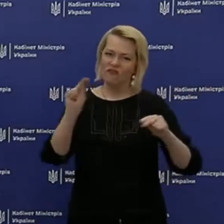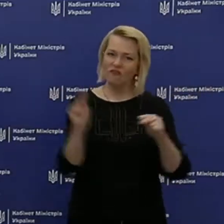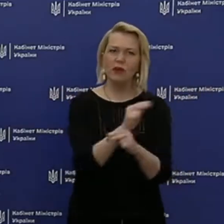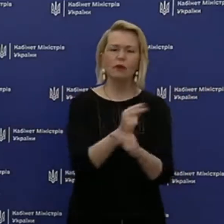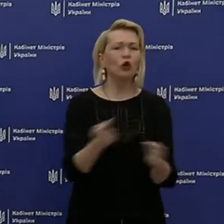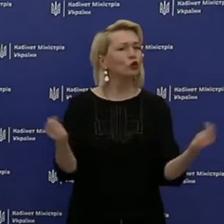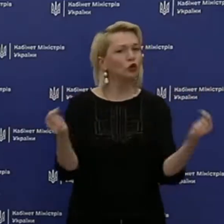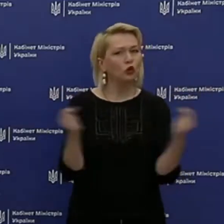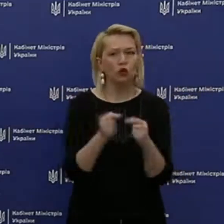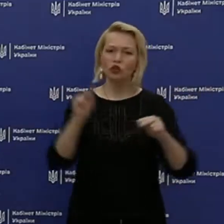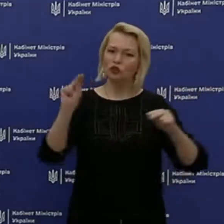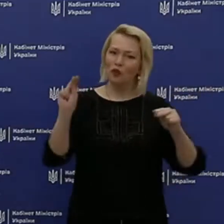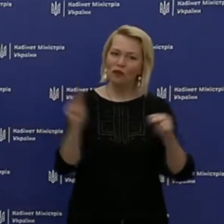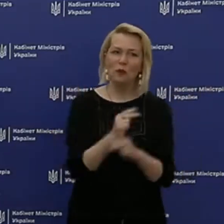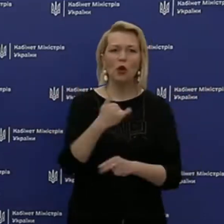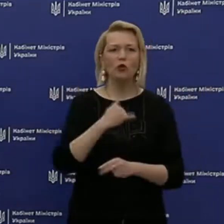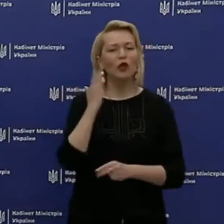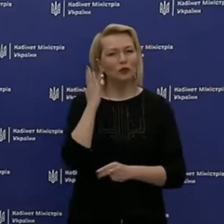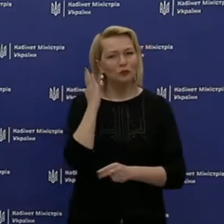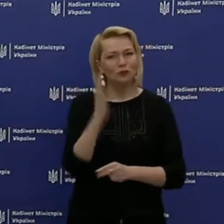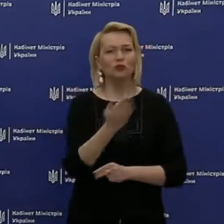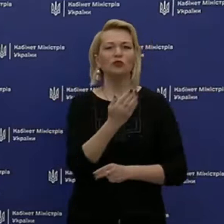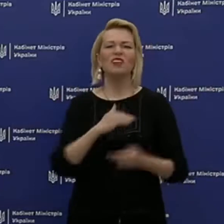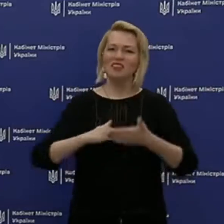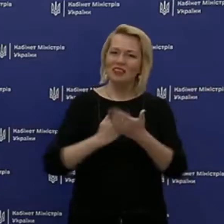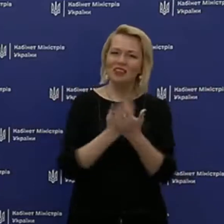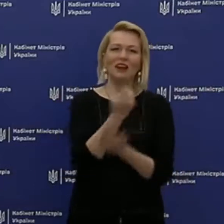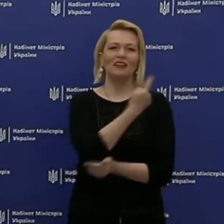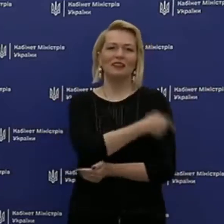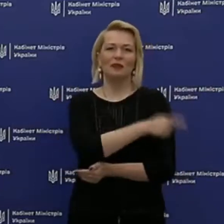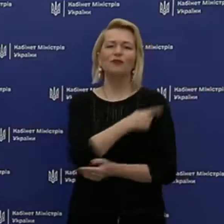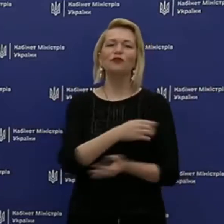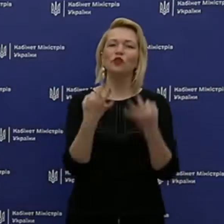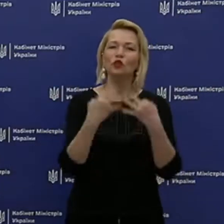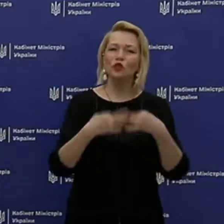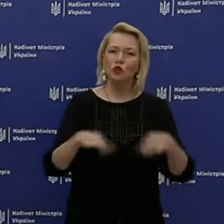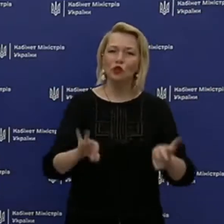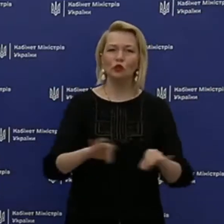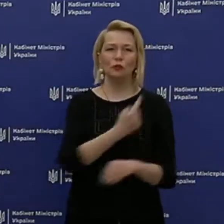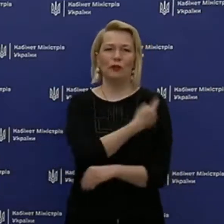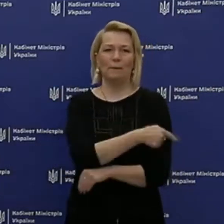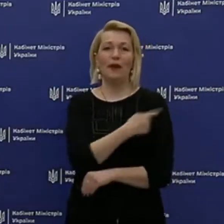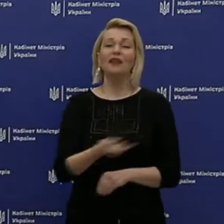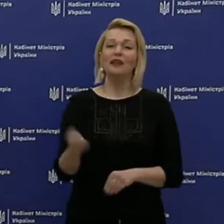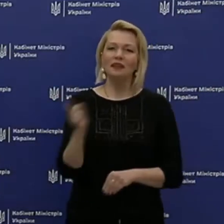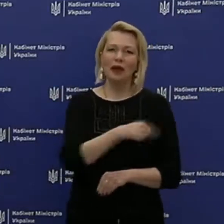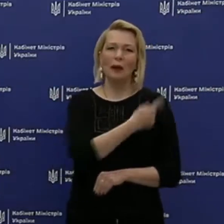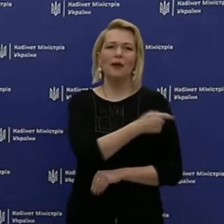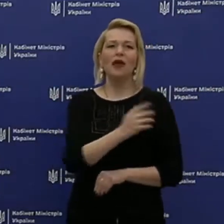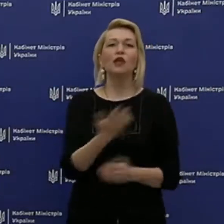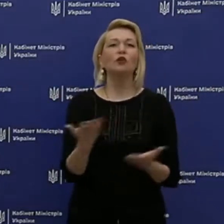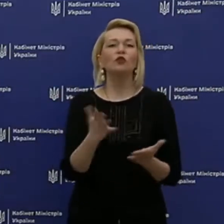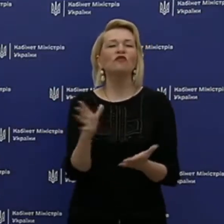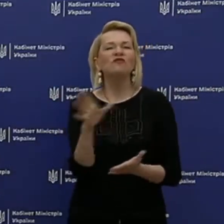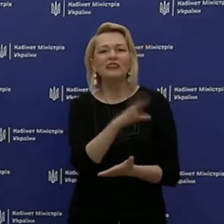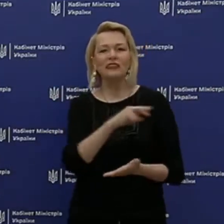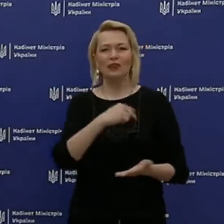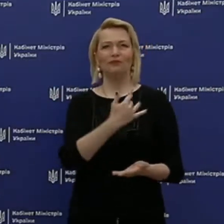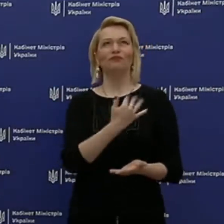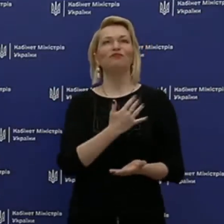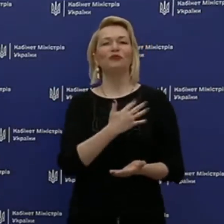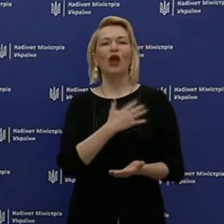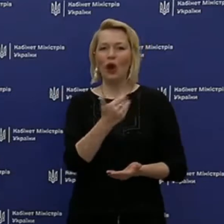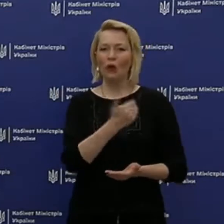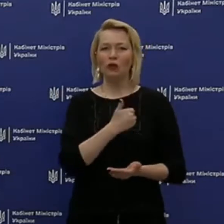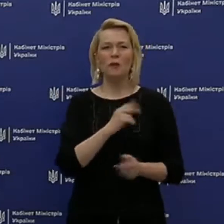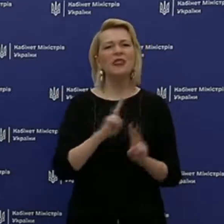Точно виправлю, і в нас буде якісна медицина, в нас буде доступна медицина. Та медицина, якою ми всі хочемо. Як би вони